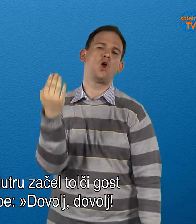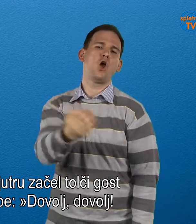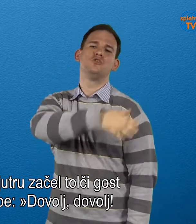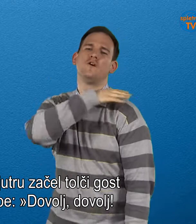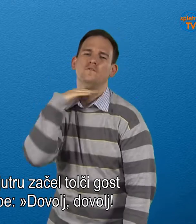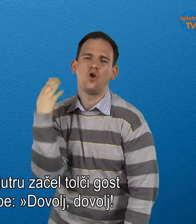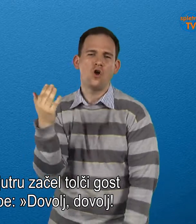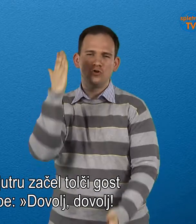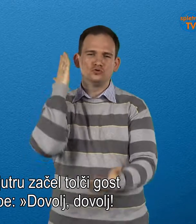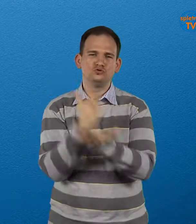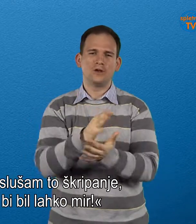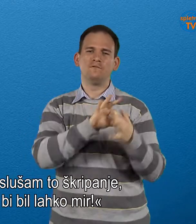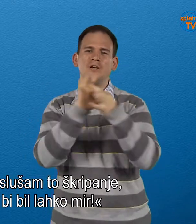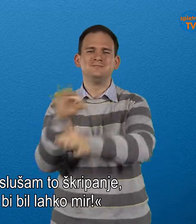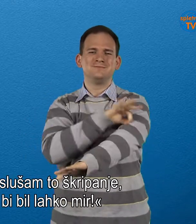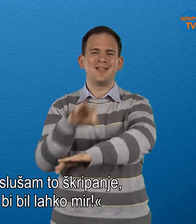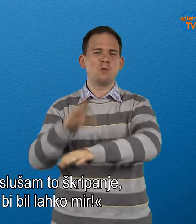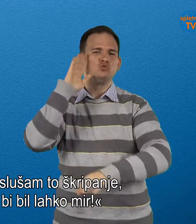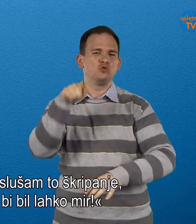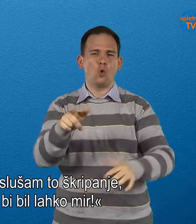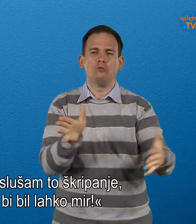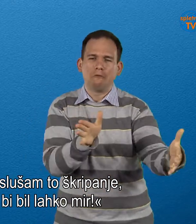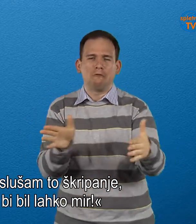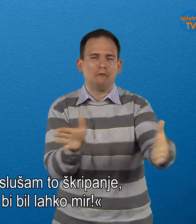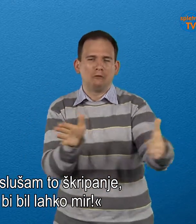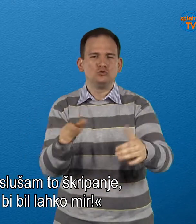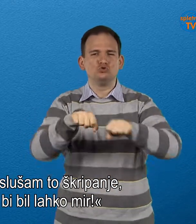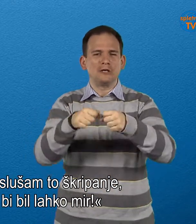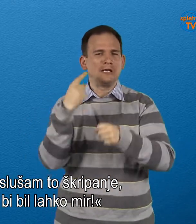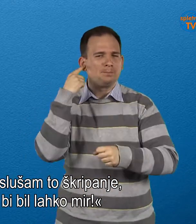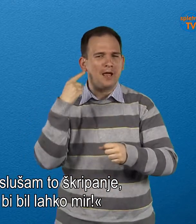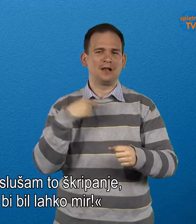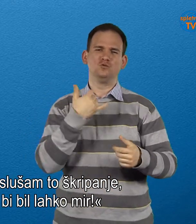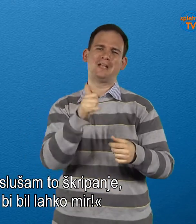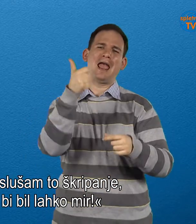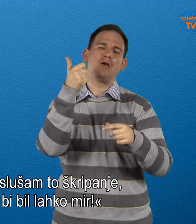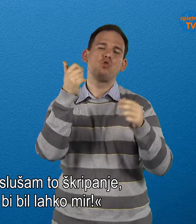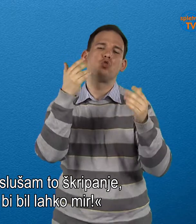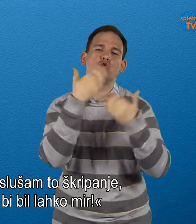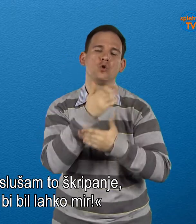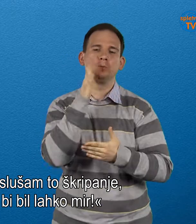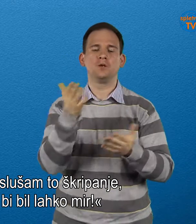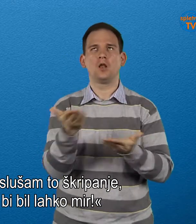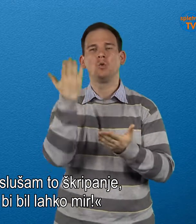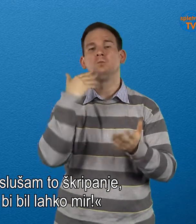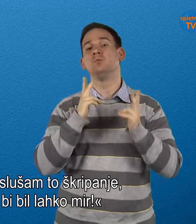"Dovolj, dovolj! Že ves teden poslušam to škripanje, vsaj eno noč bi bil lahko mir."